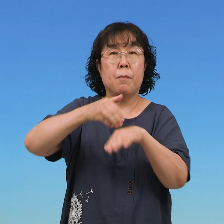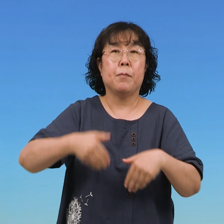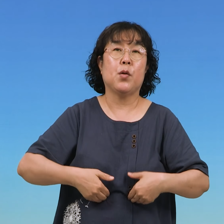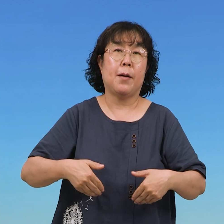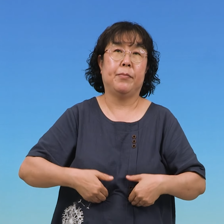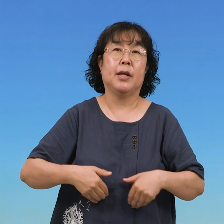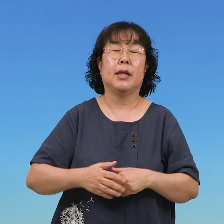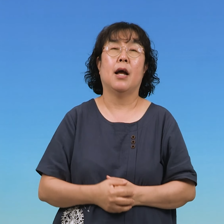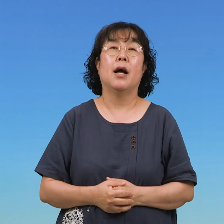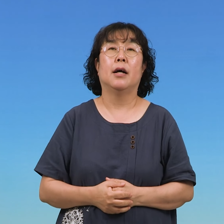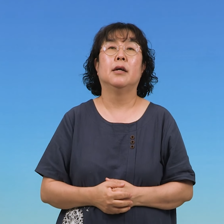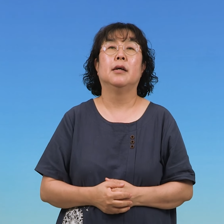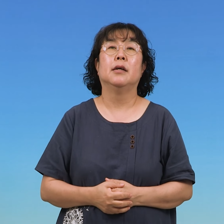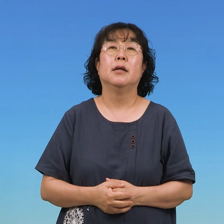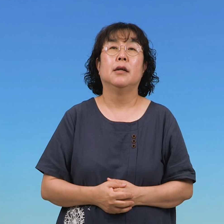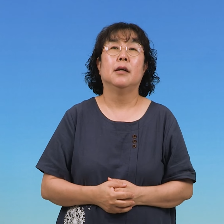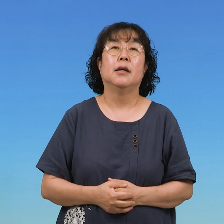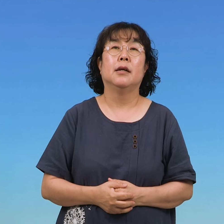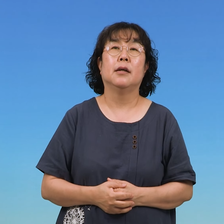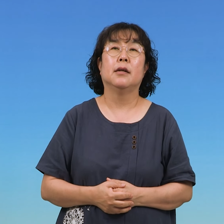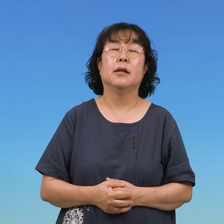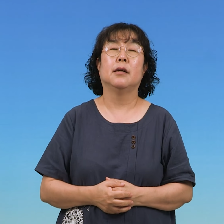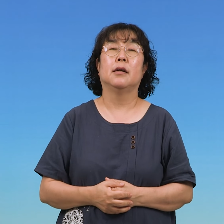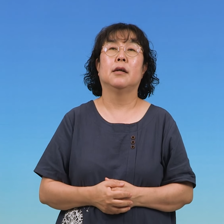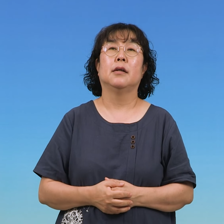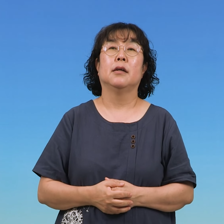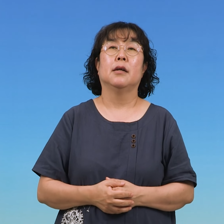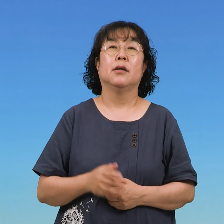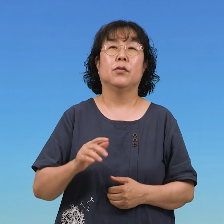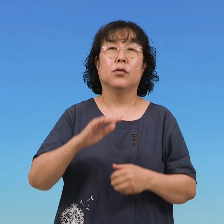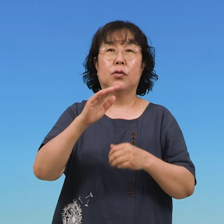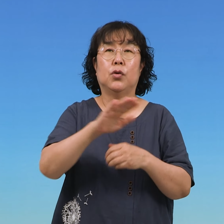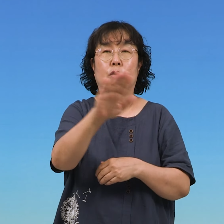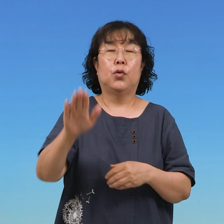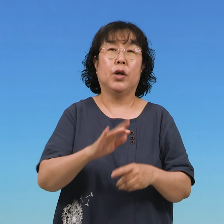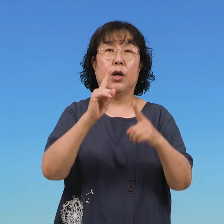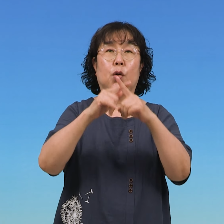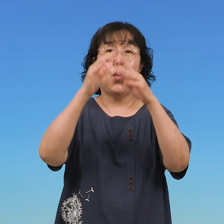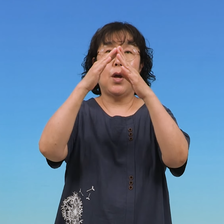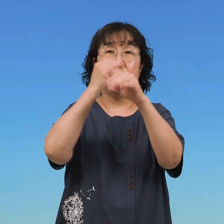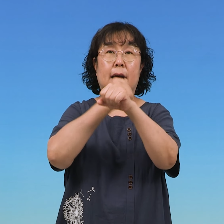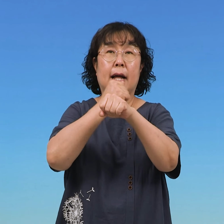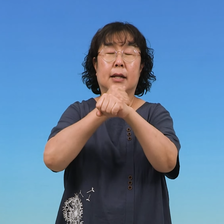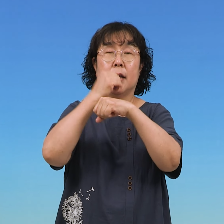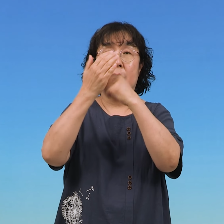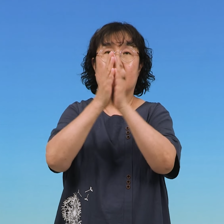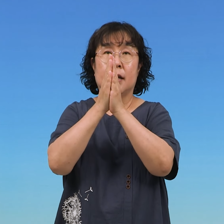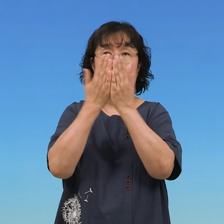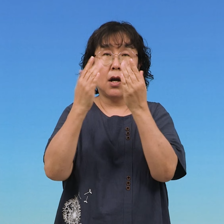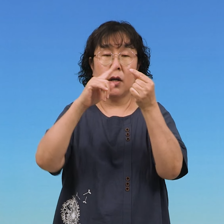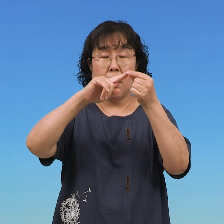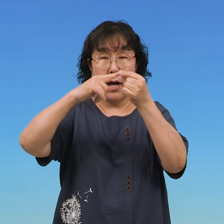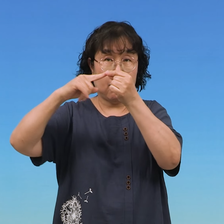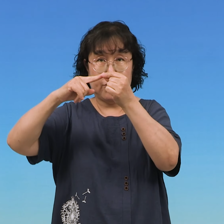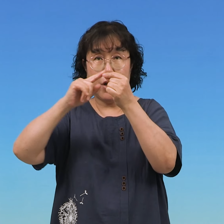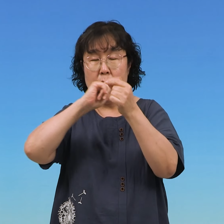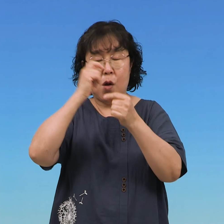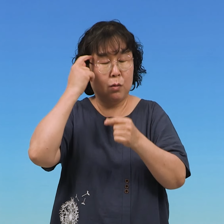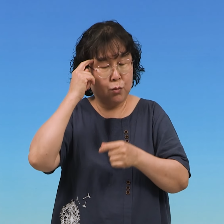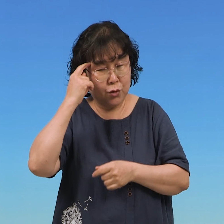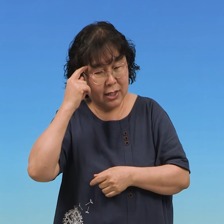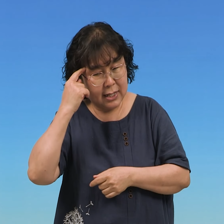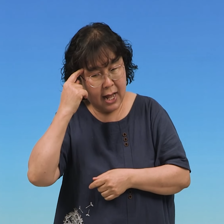교회에서 진행하고 있는 한 구절 묵상, 여러분 진짜 이렇게 정성을 들여서 만든 이거 안